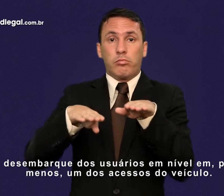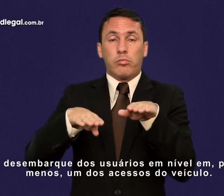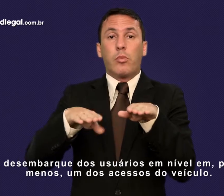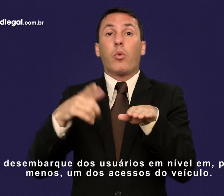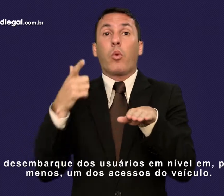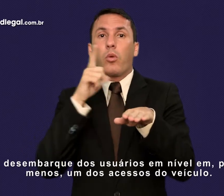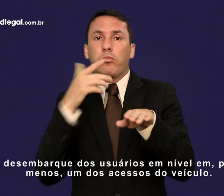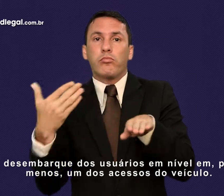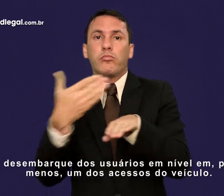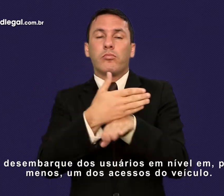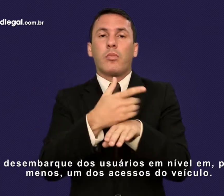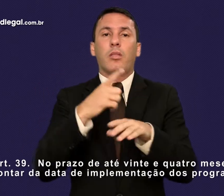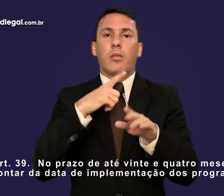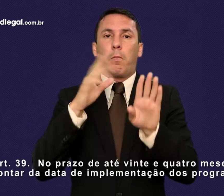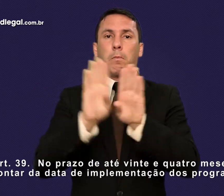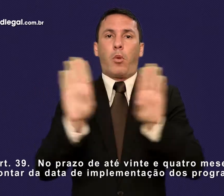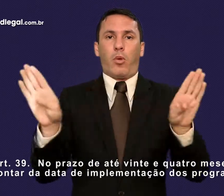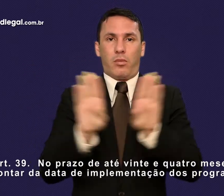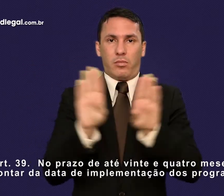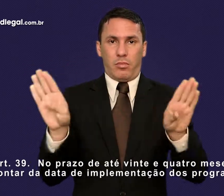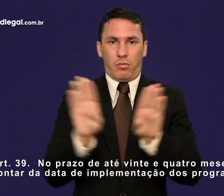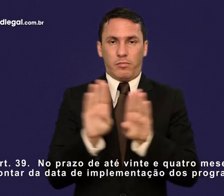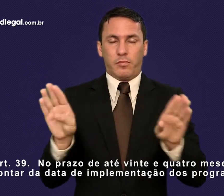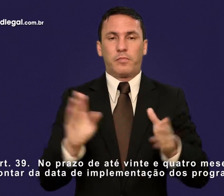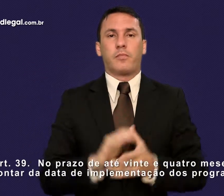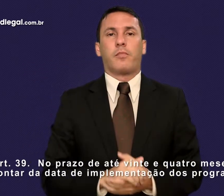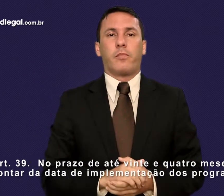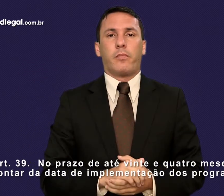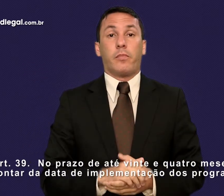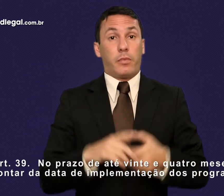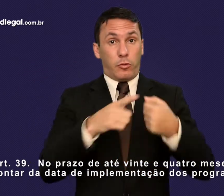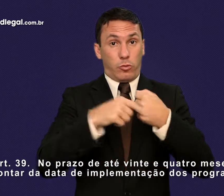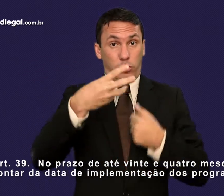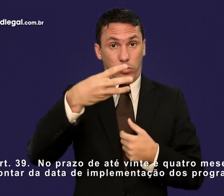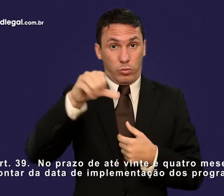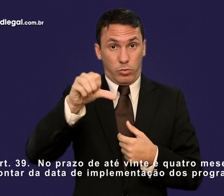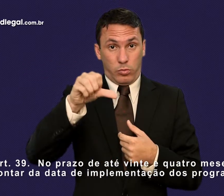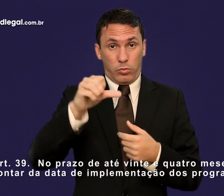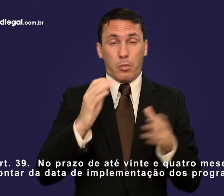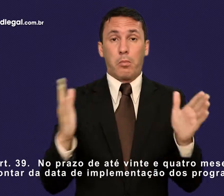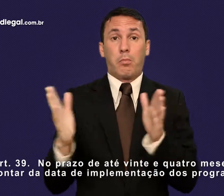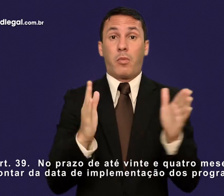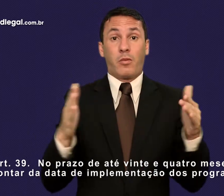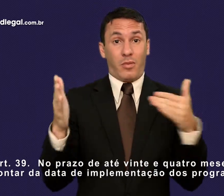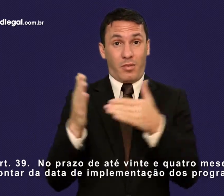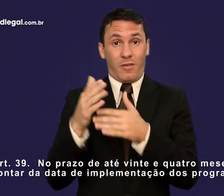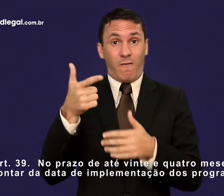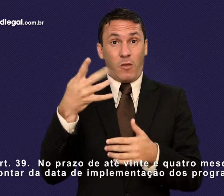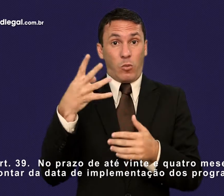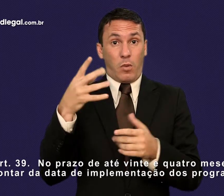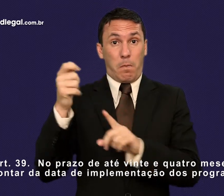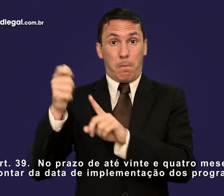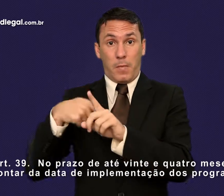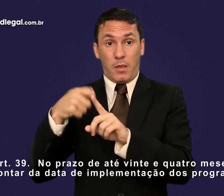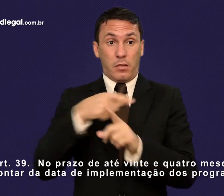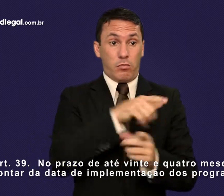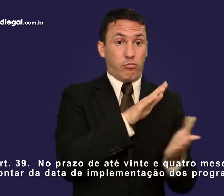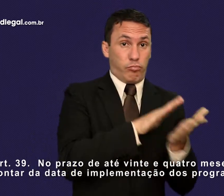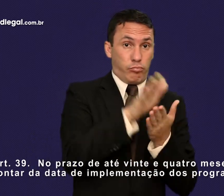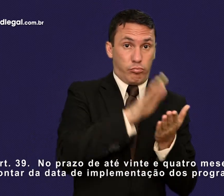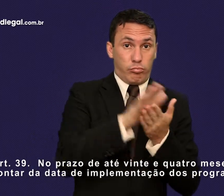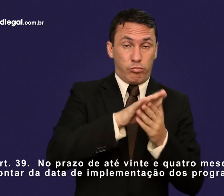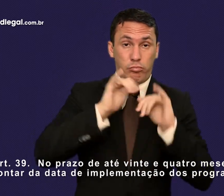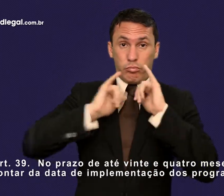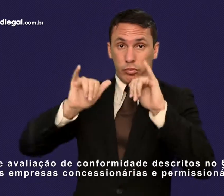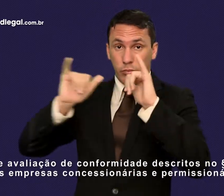dos acessos do veículo. Artigo 39. No prazo de até 24 meses a contar da data de